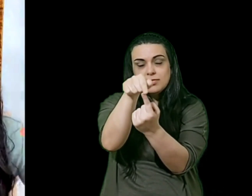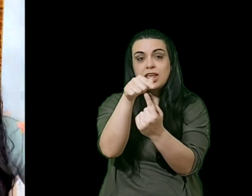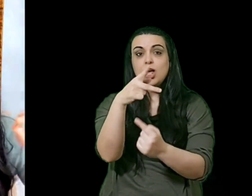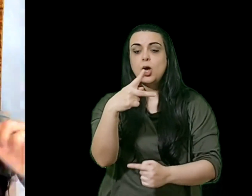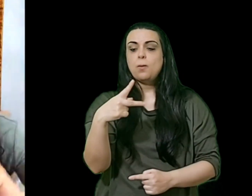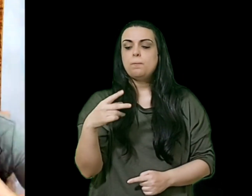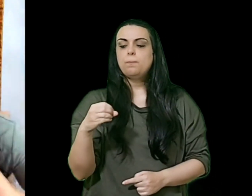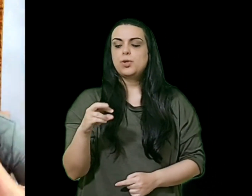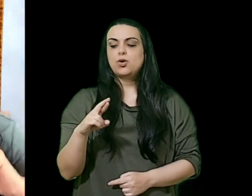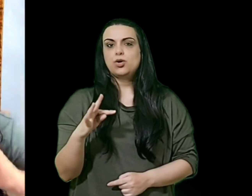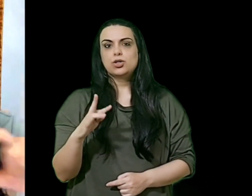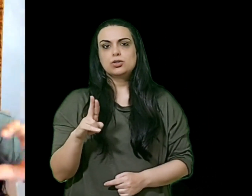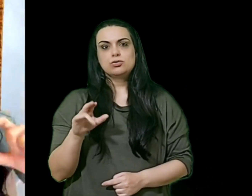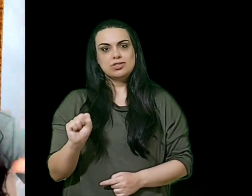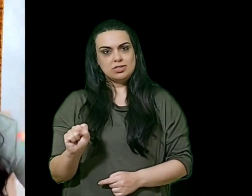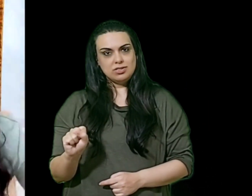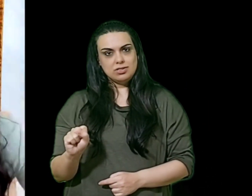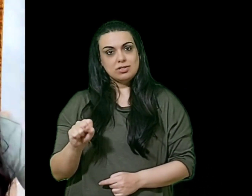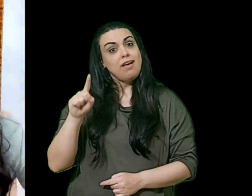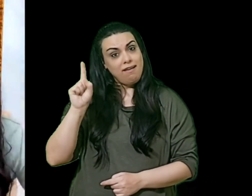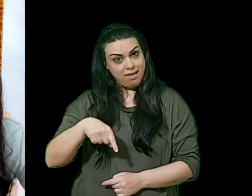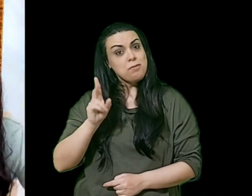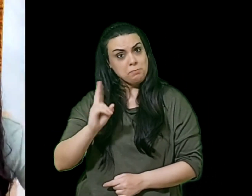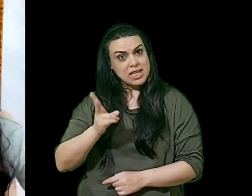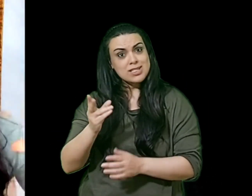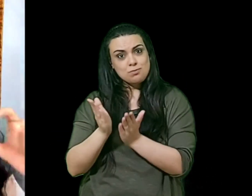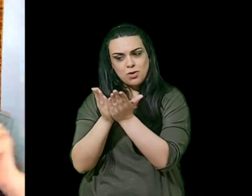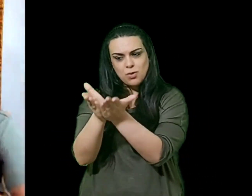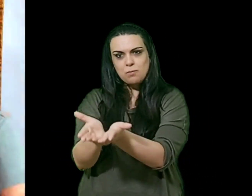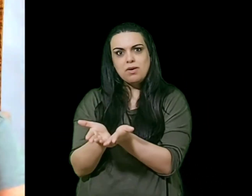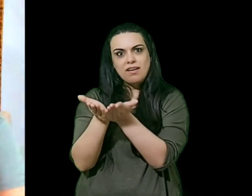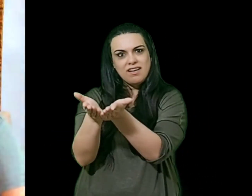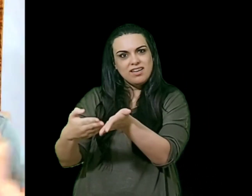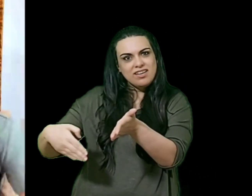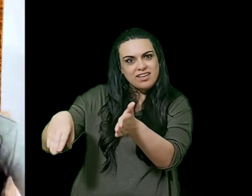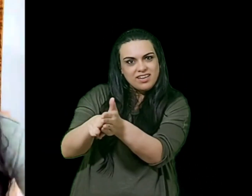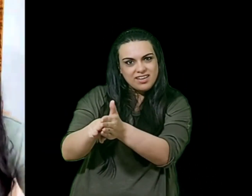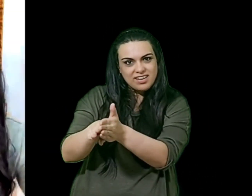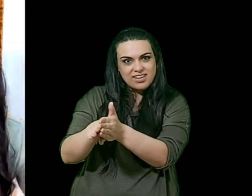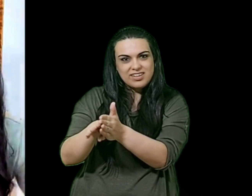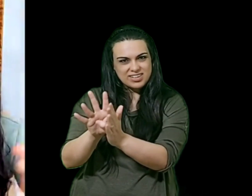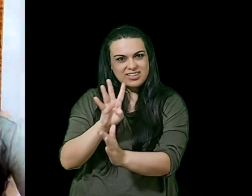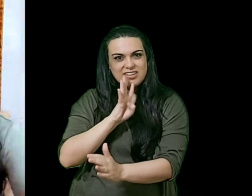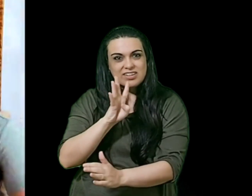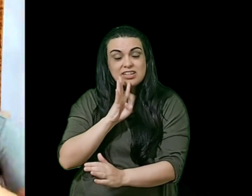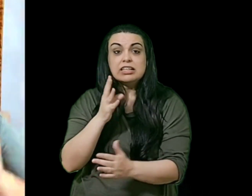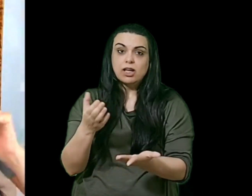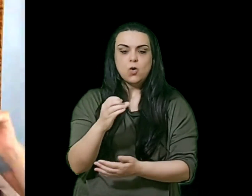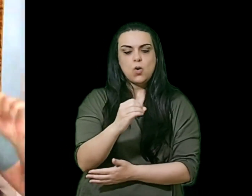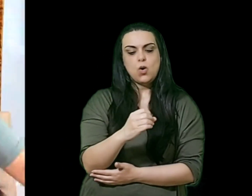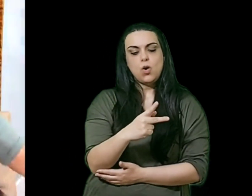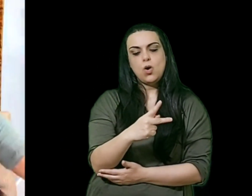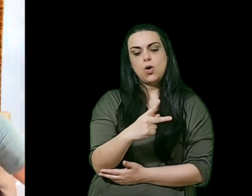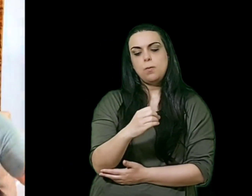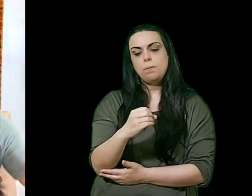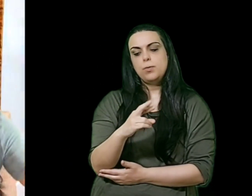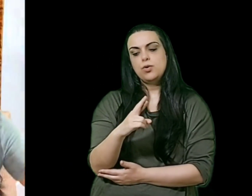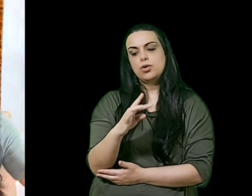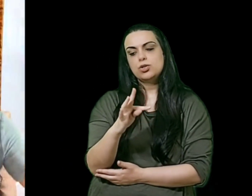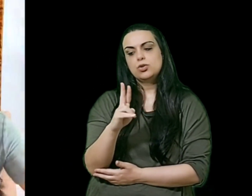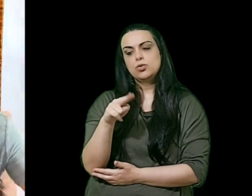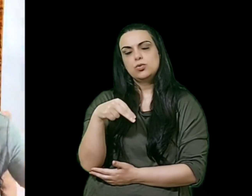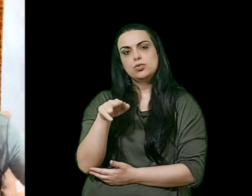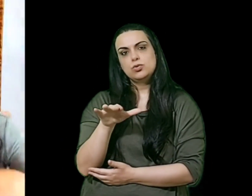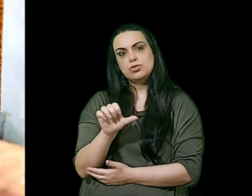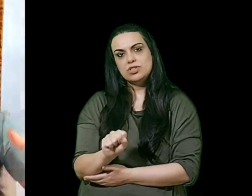portus significa de porto do mar mesmo. Então, opportunus vem do latim, OP significa em